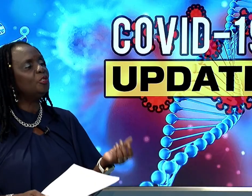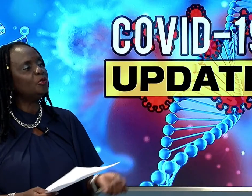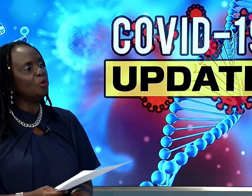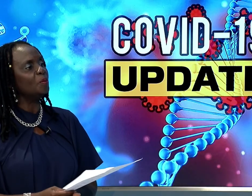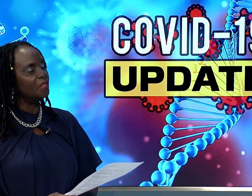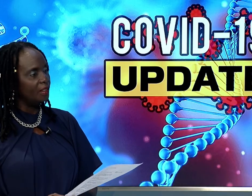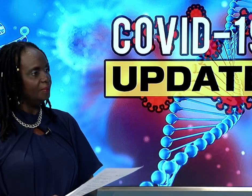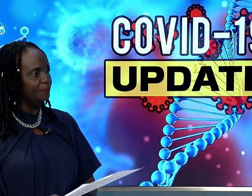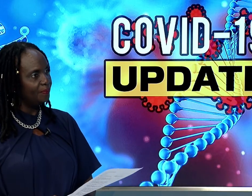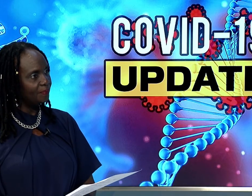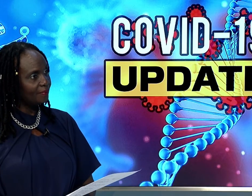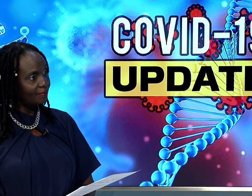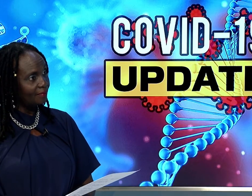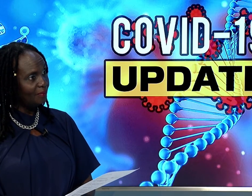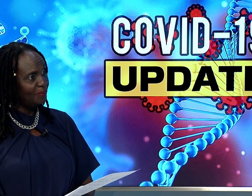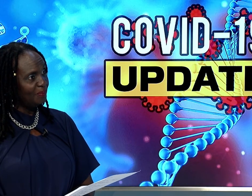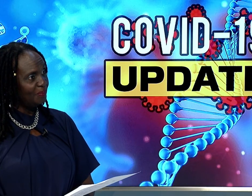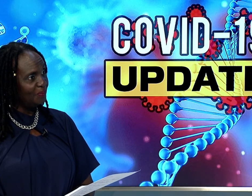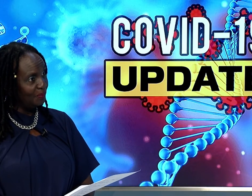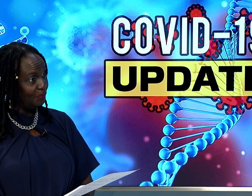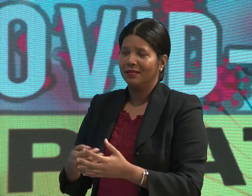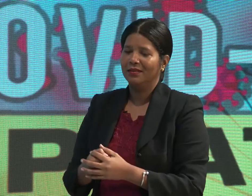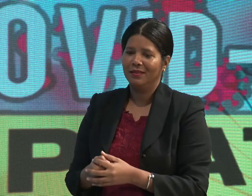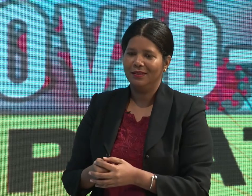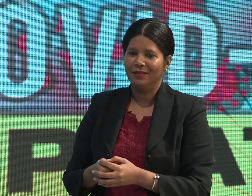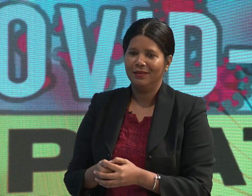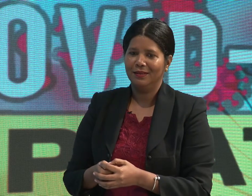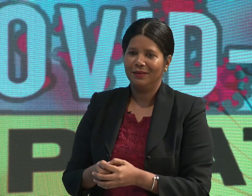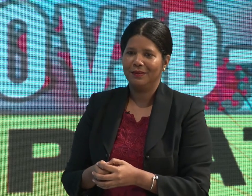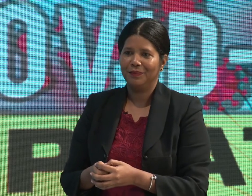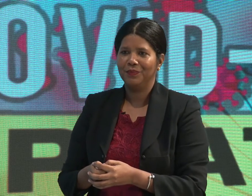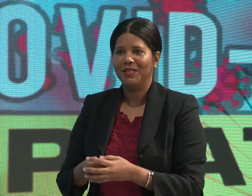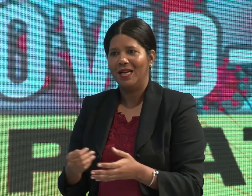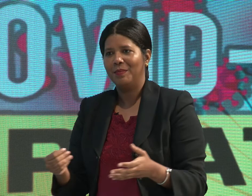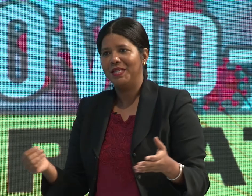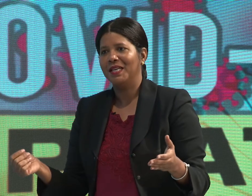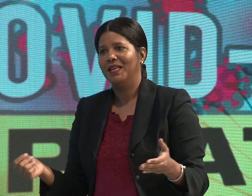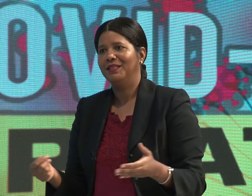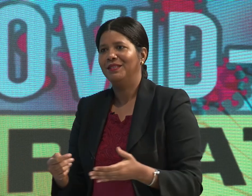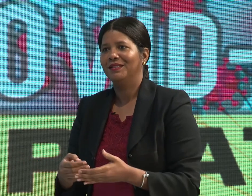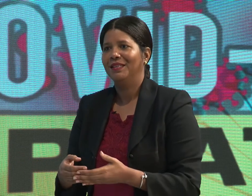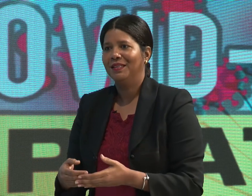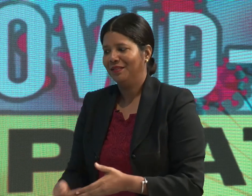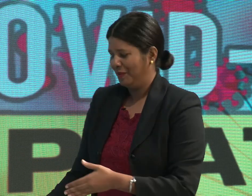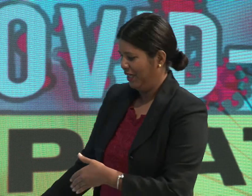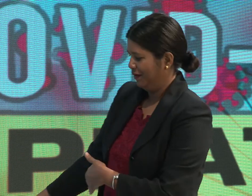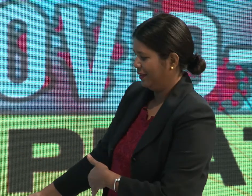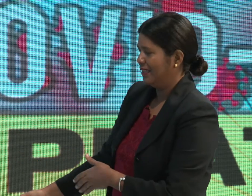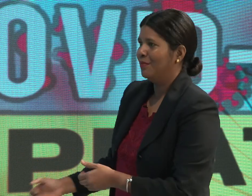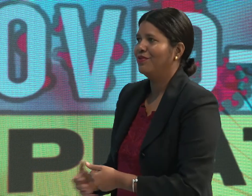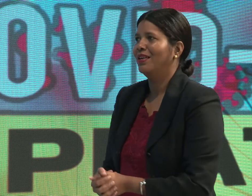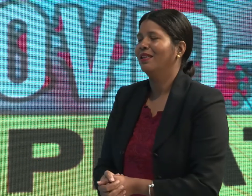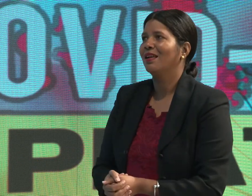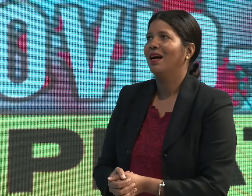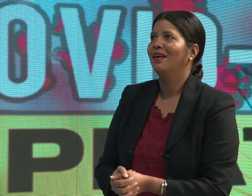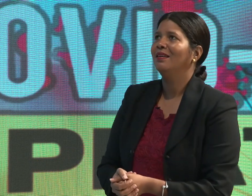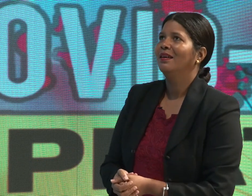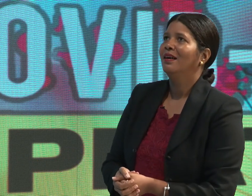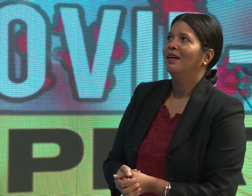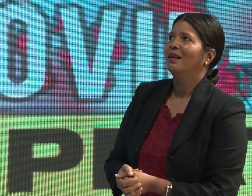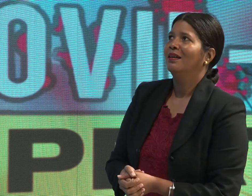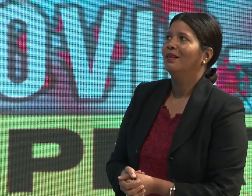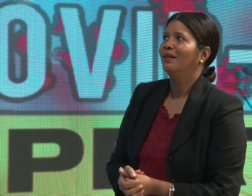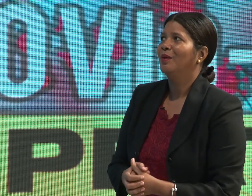ziet u de toekomst in? Oké, een beetje anders. Mm. Ja, een beetje anders. Dus een beetje afstand hebben van